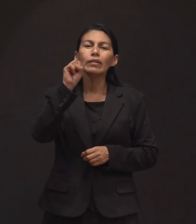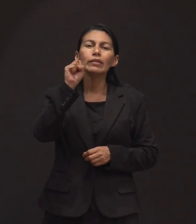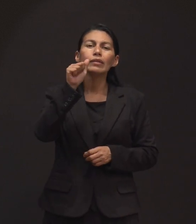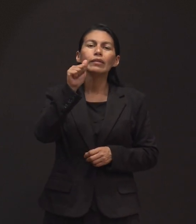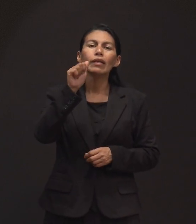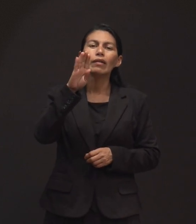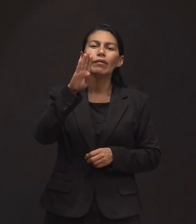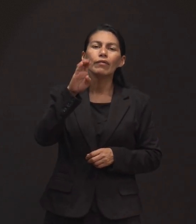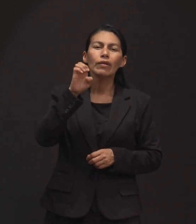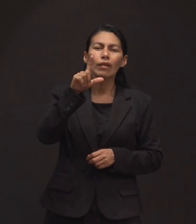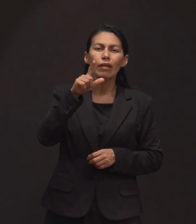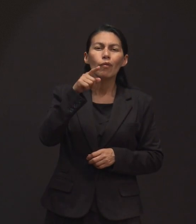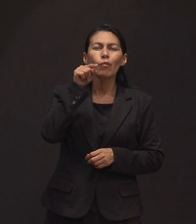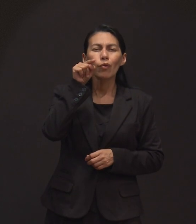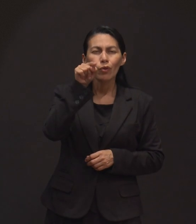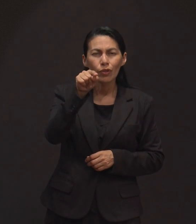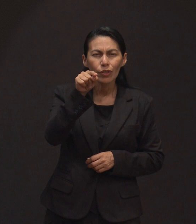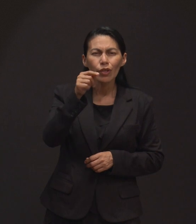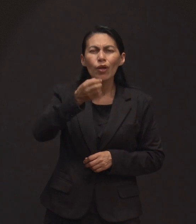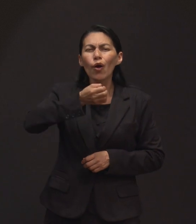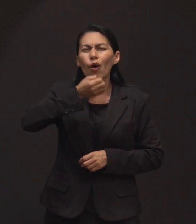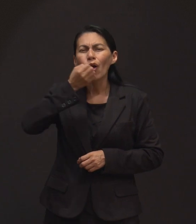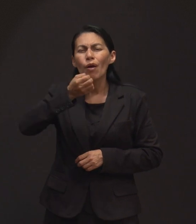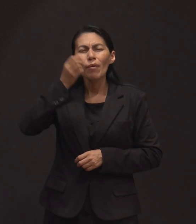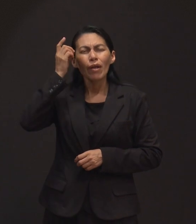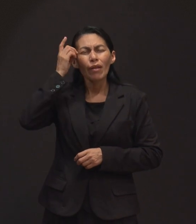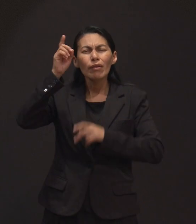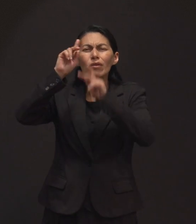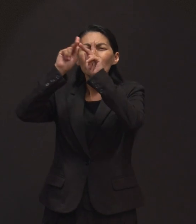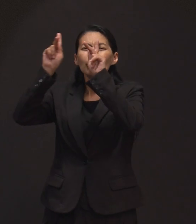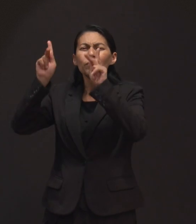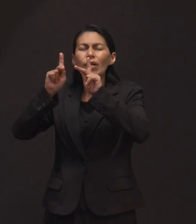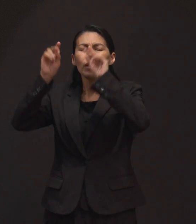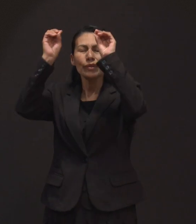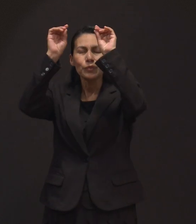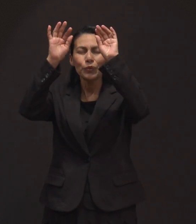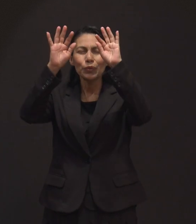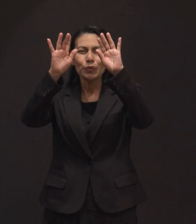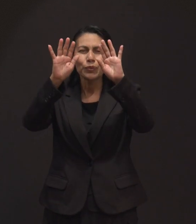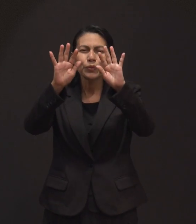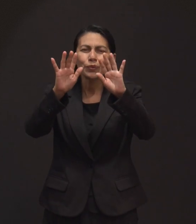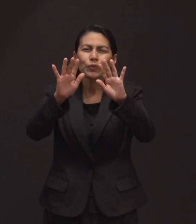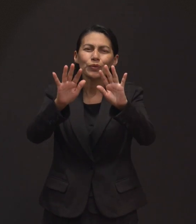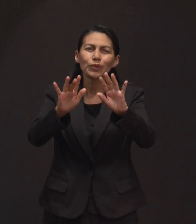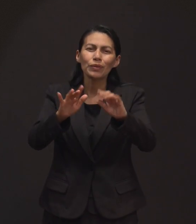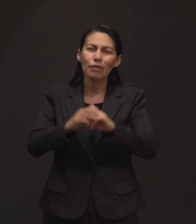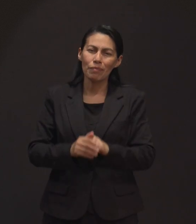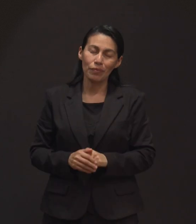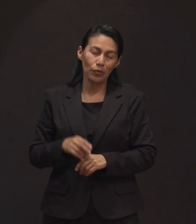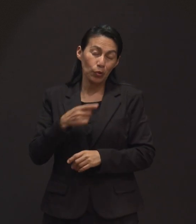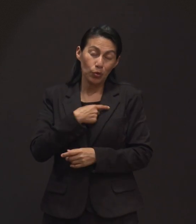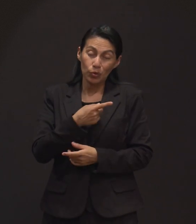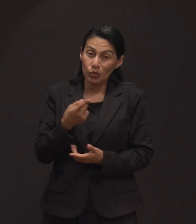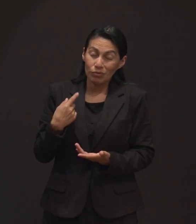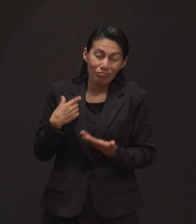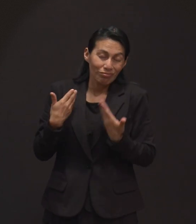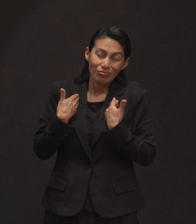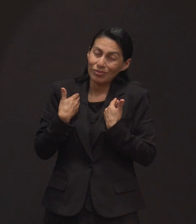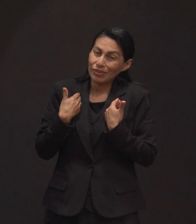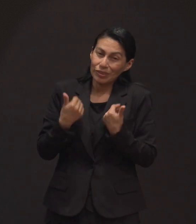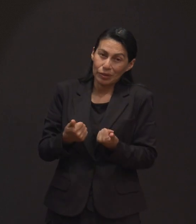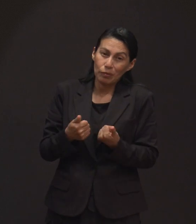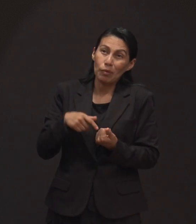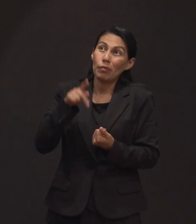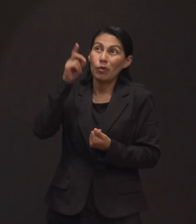para que Dios ponga paz, profunda paz, más allá de lo que podemos entender